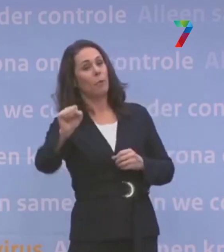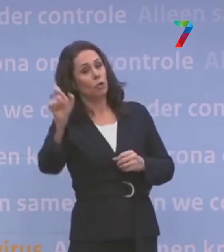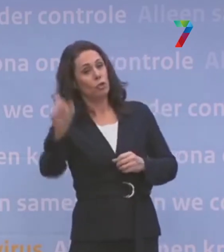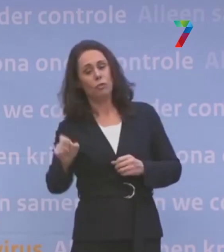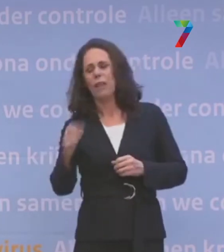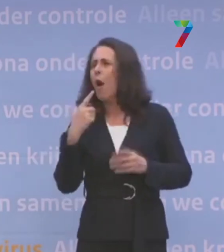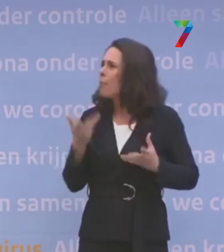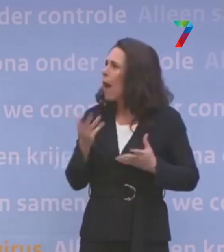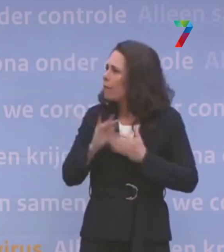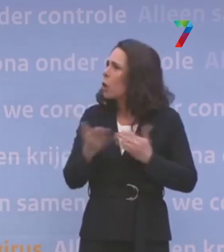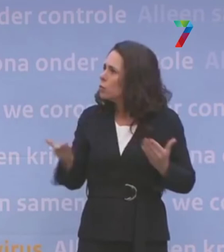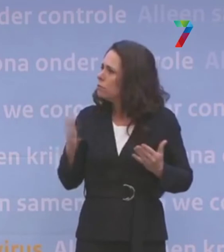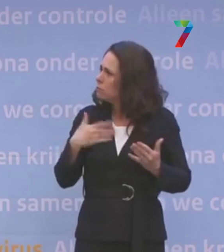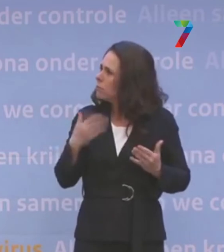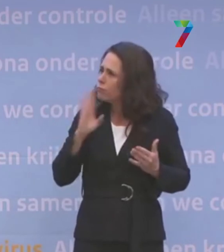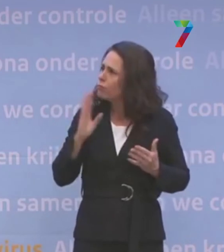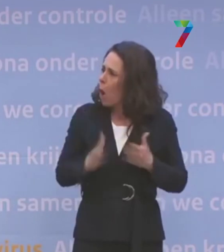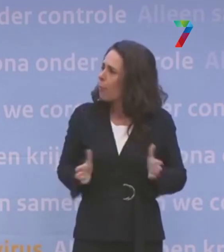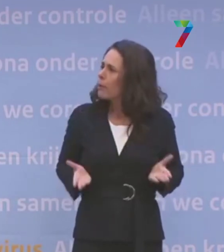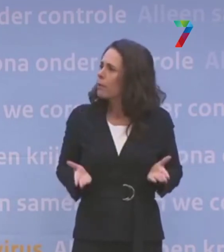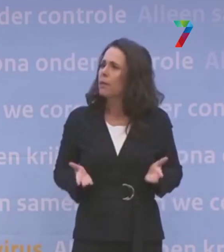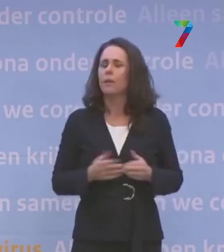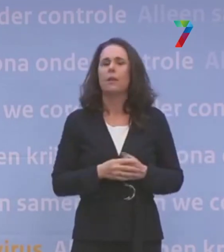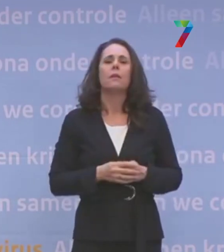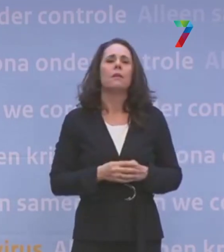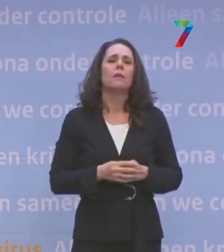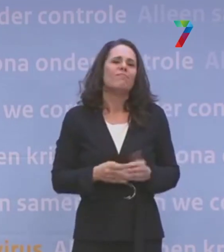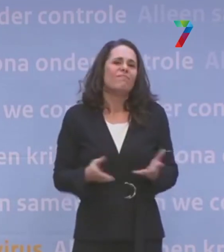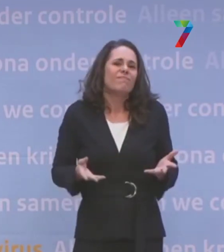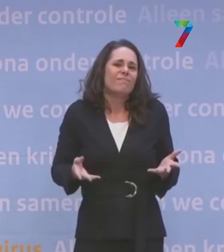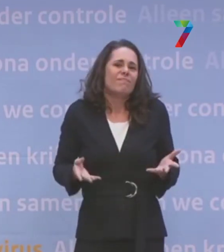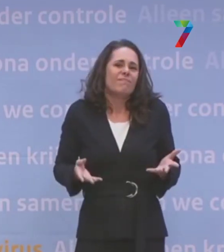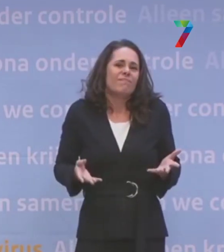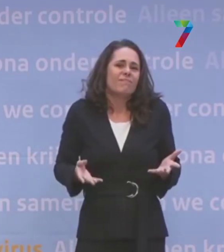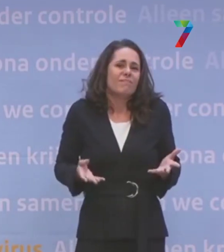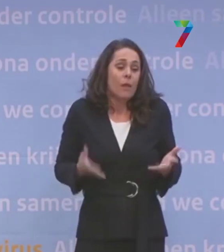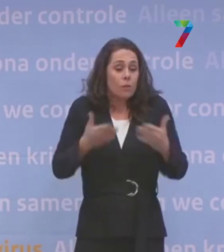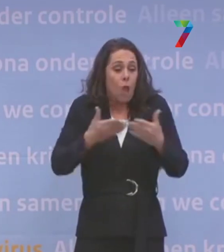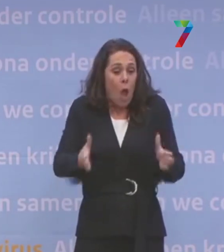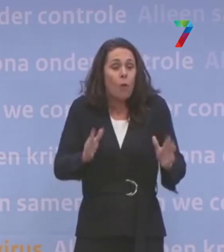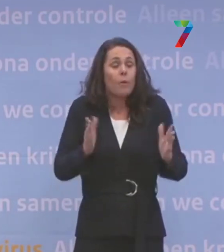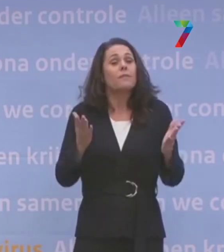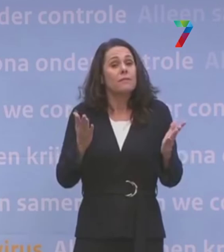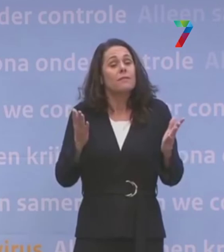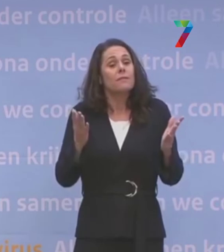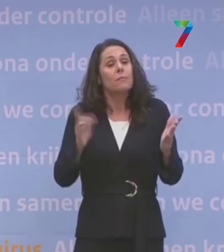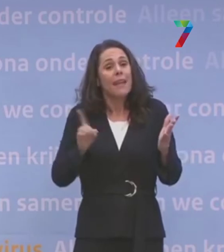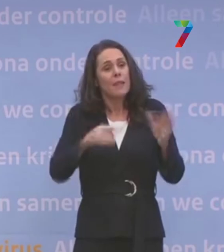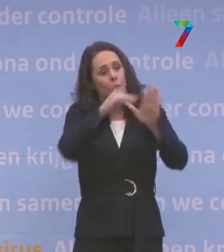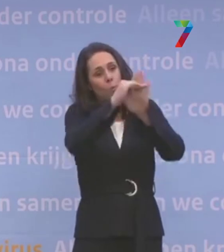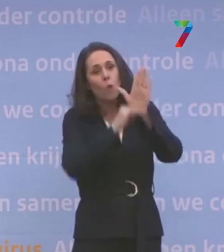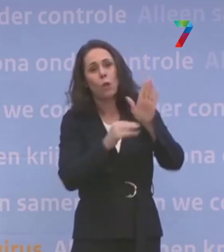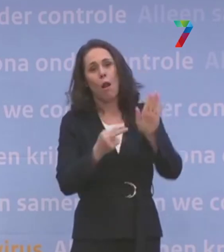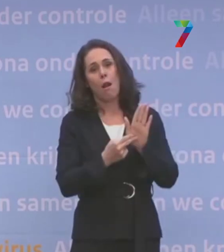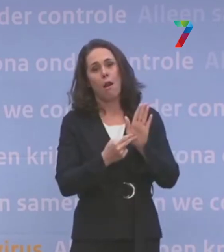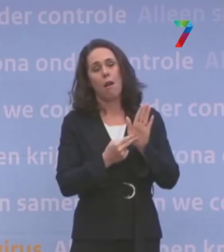rond, waarom mogen we nou niet open? En dan zeg ik, kijk, als je open zou kunnen, dan heb je dat protocol nodig. Want dan is het belangrijk